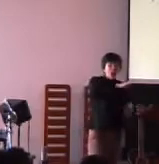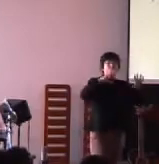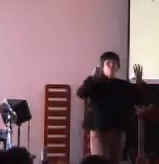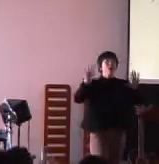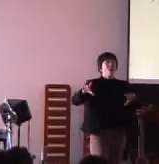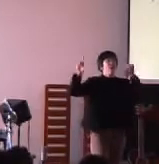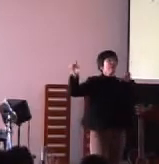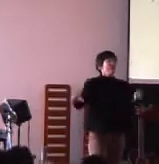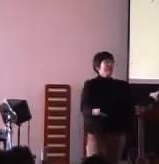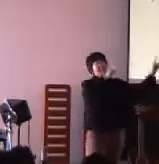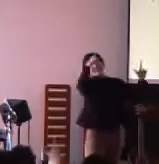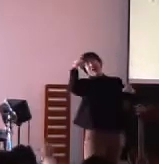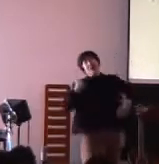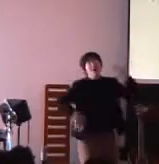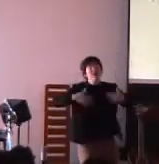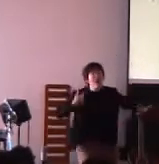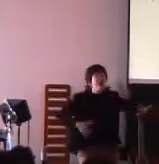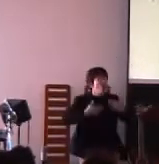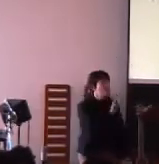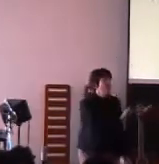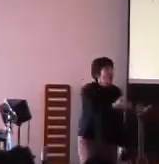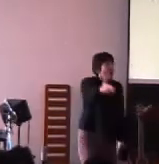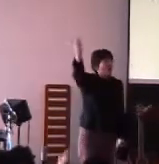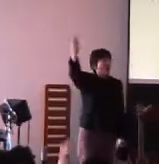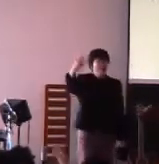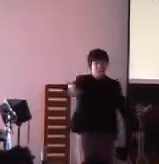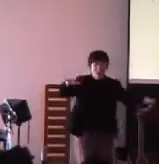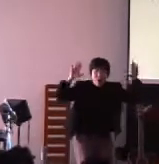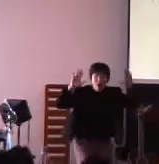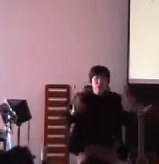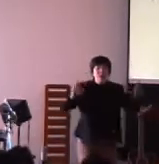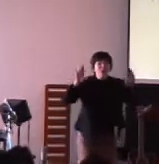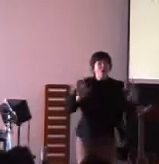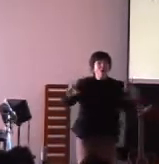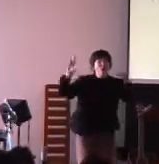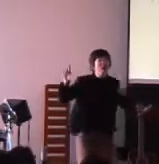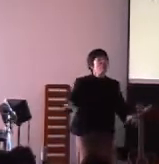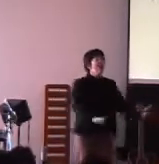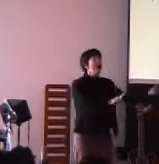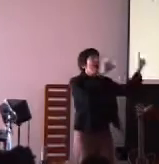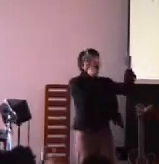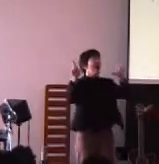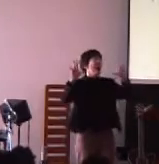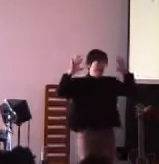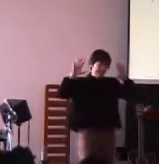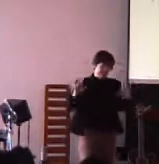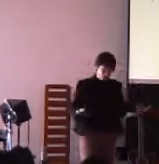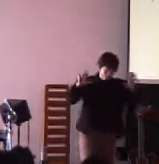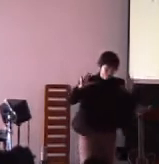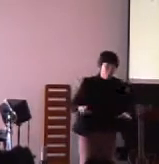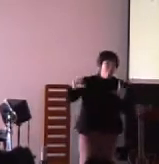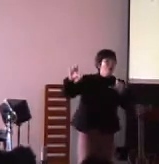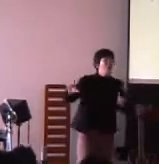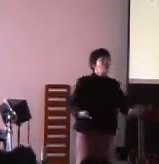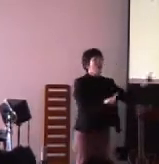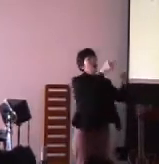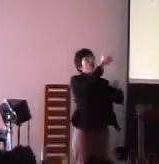はこの日を喜ぼう。この日は、この日は主